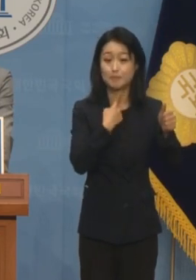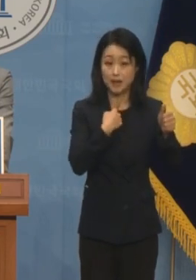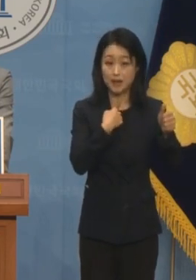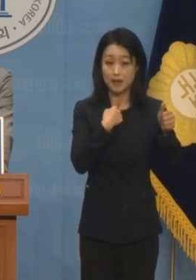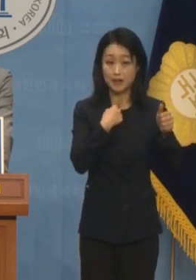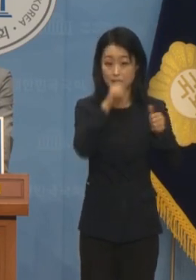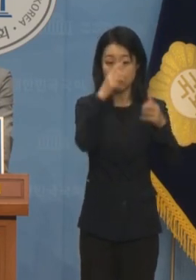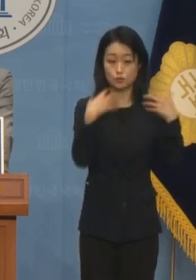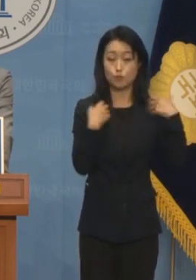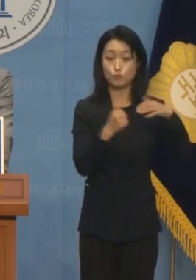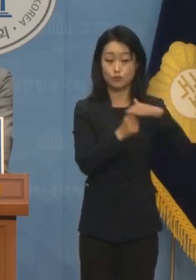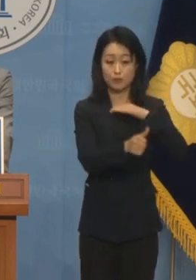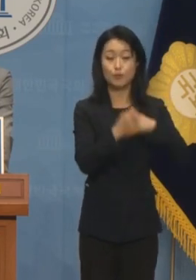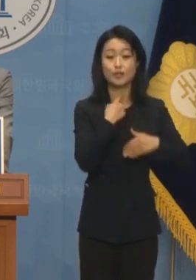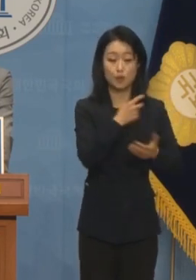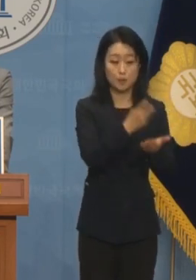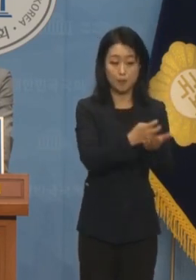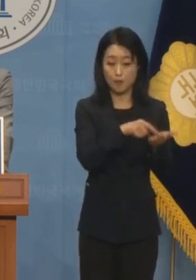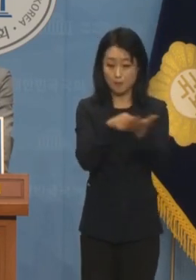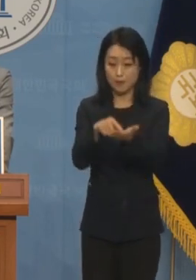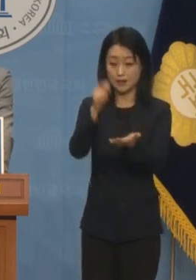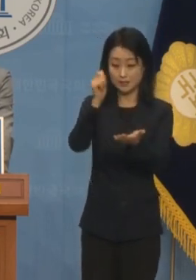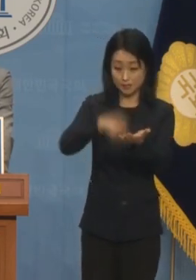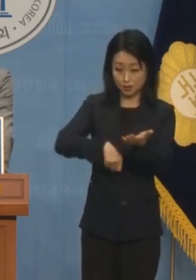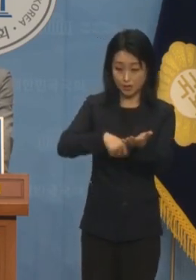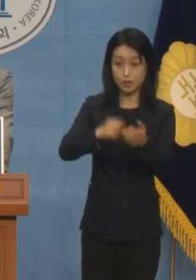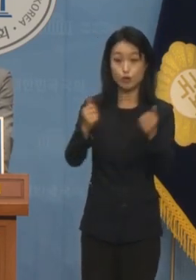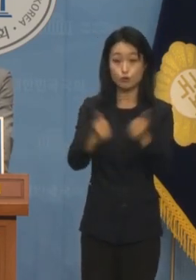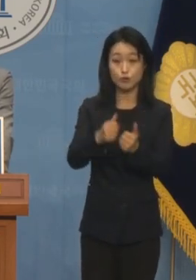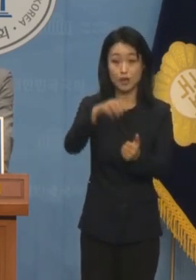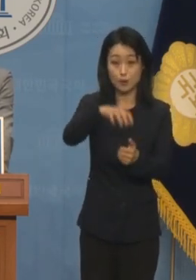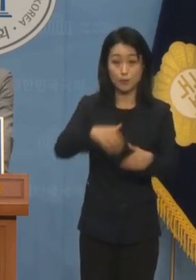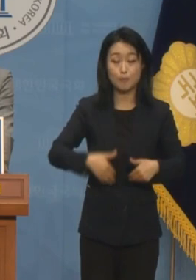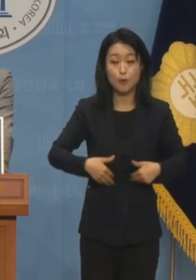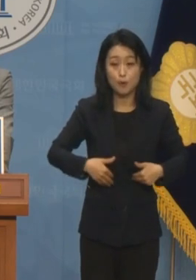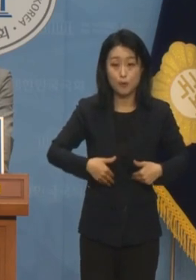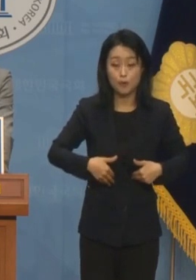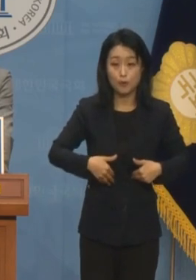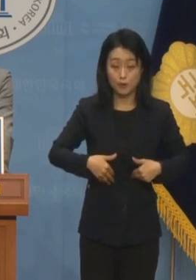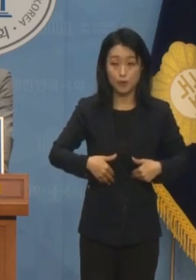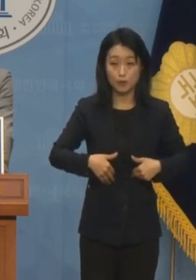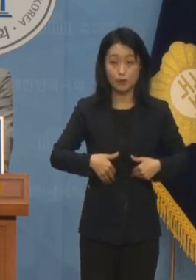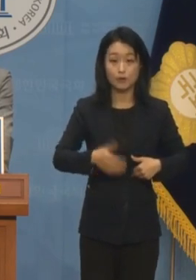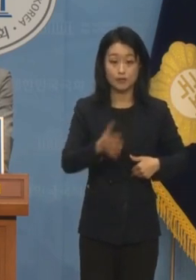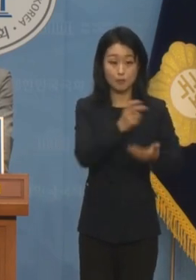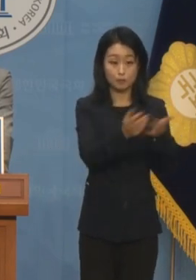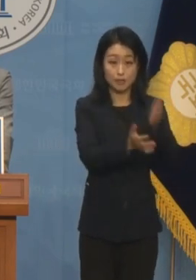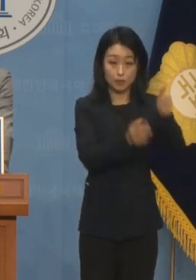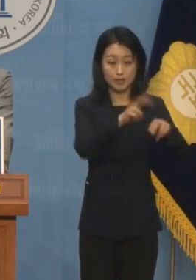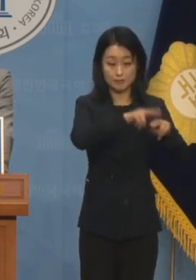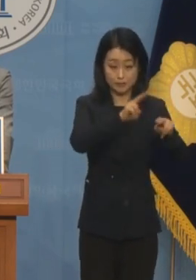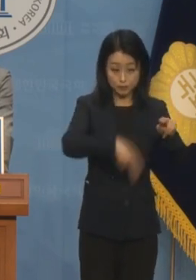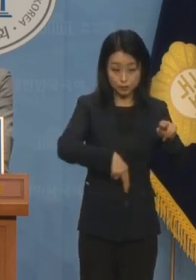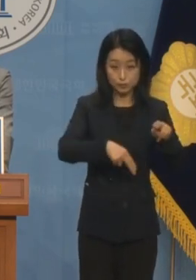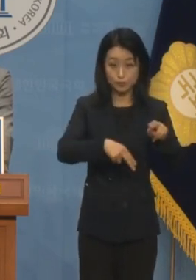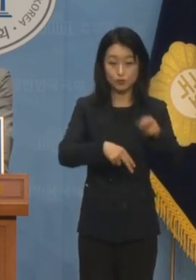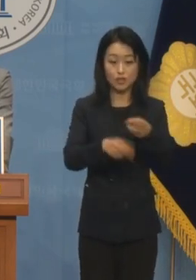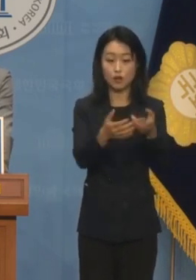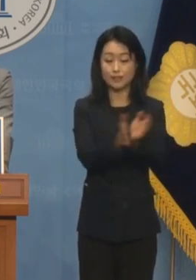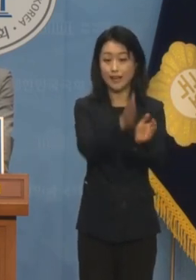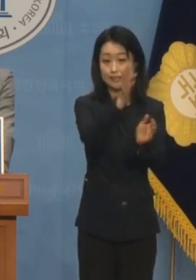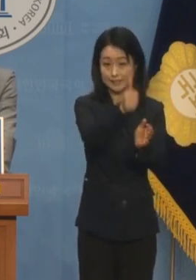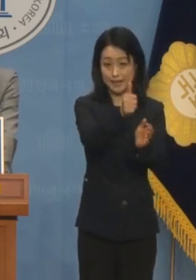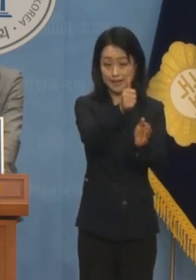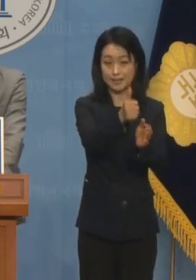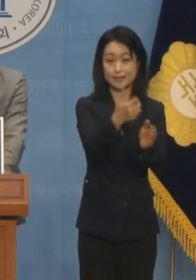자신이 정부를 대표해 제출했던 법안을 처리하는 국회에서 여당 의원을 이끄는 자리에 오른 것입니다. 야당의